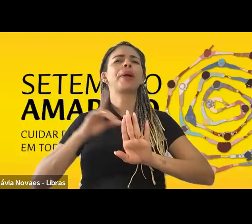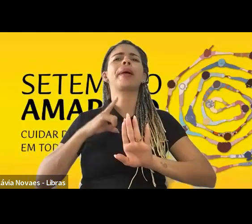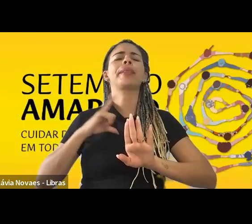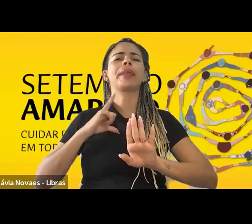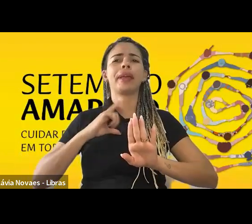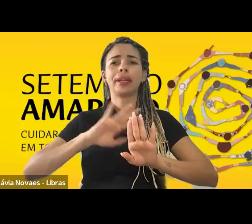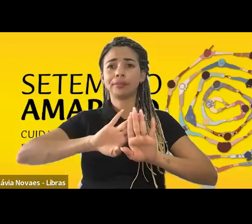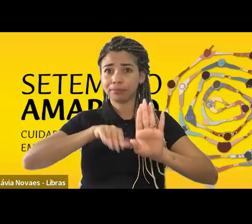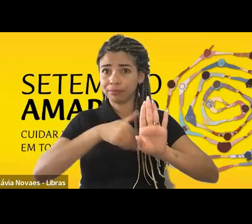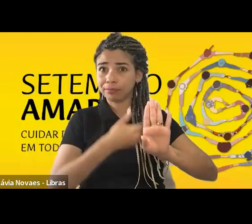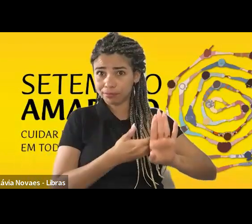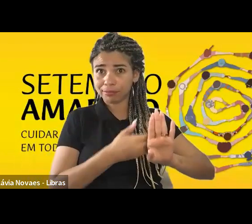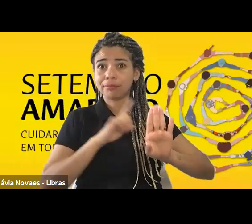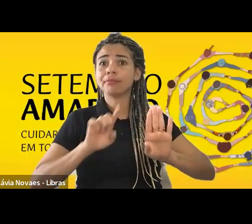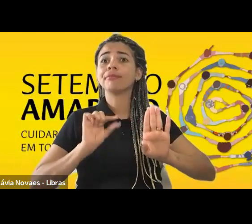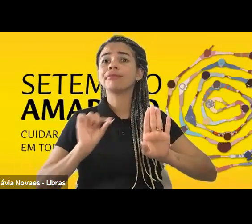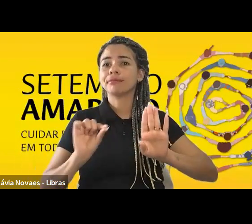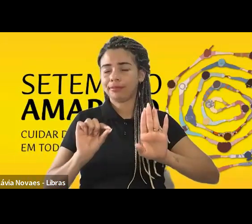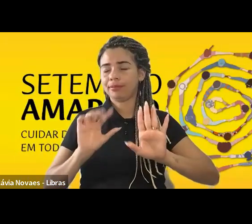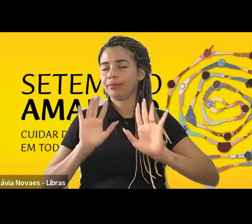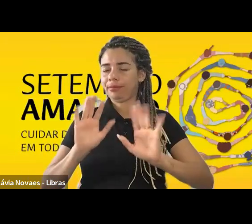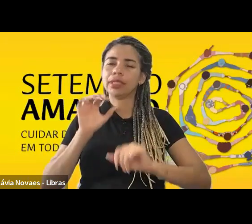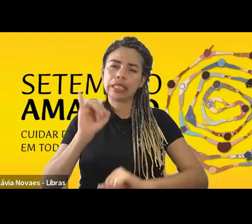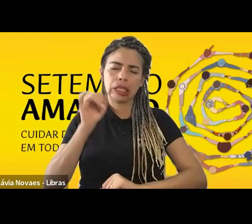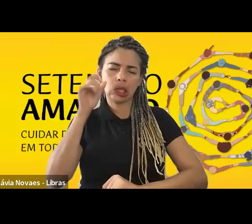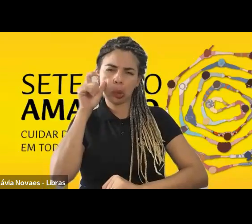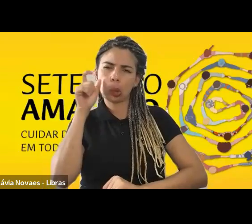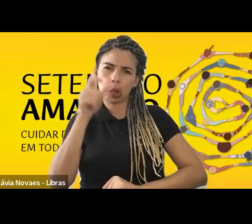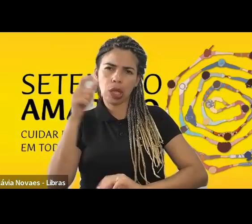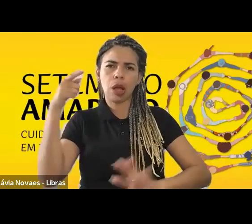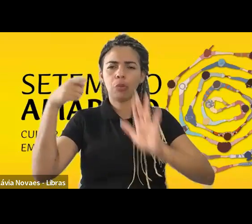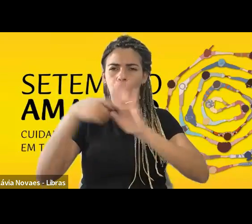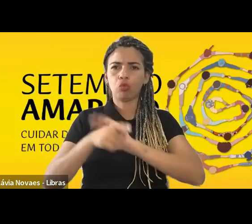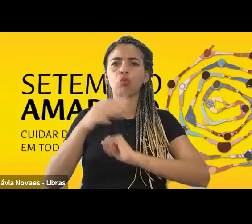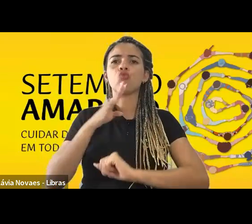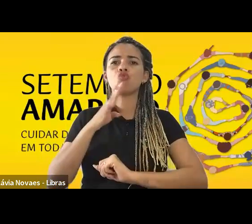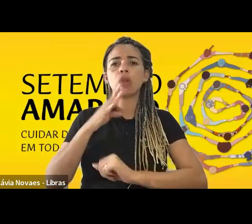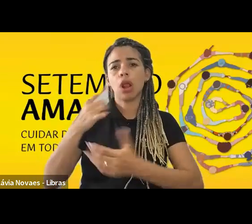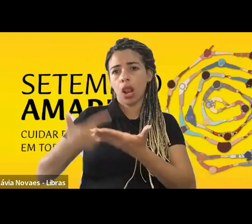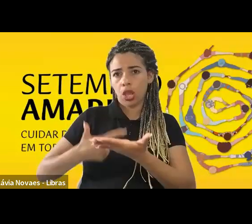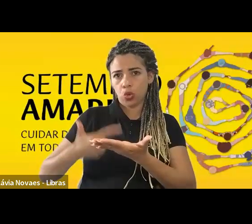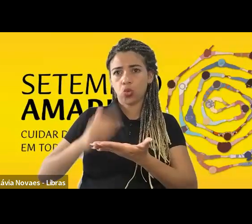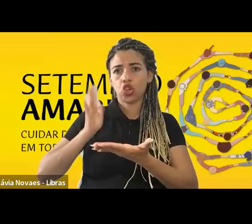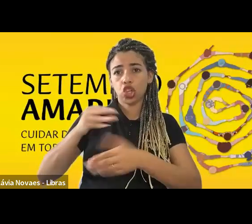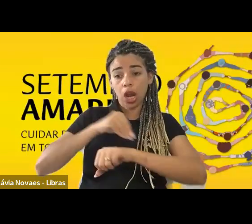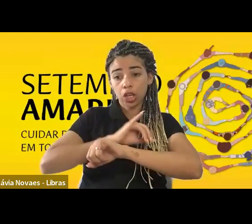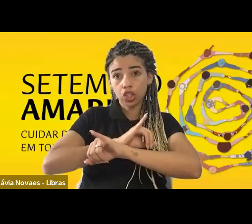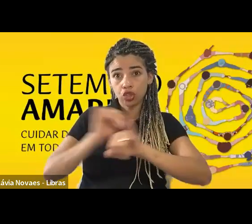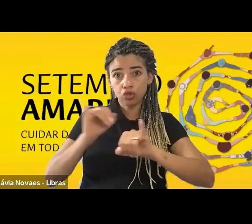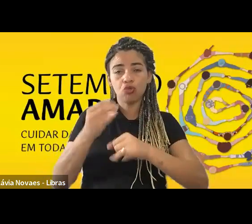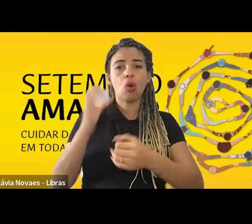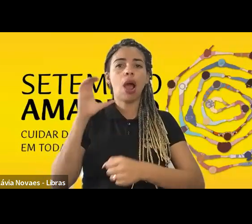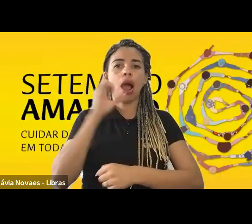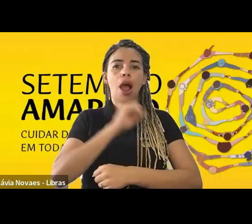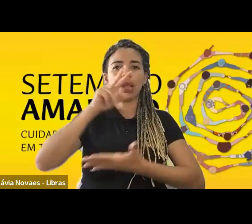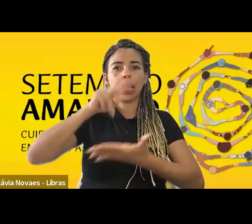condição. Para quem tiver curiosidade, quiser aprofundar um pouco mais na leitura sobre isso, eu já recomendo a